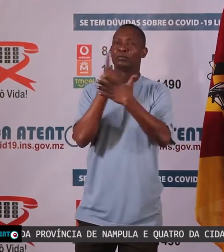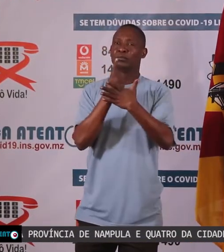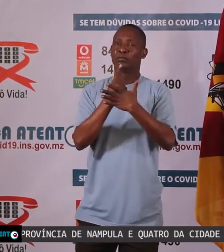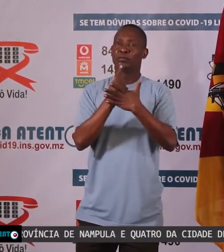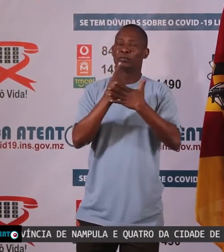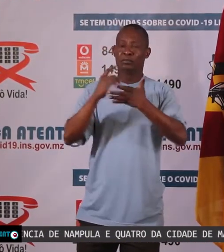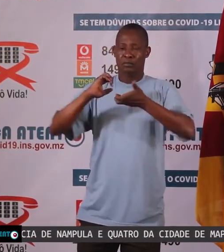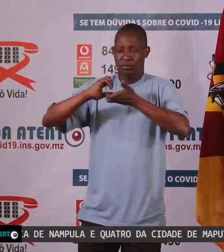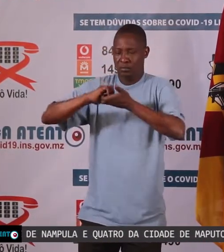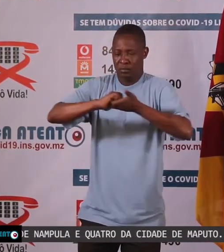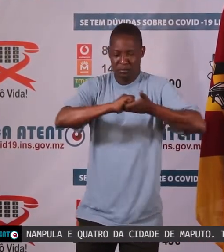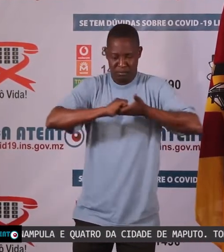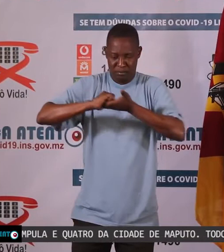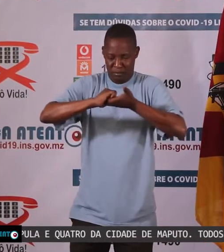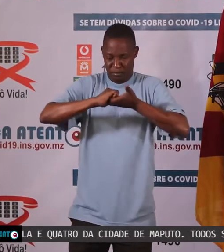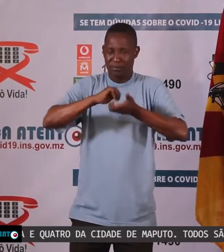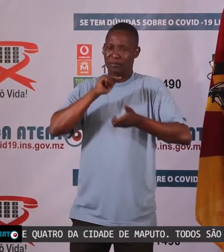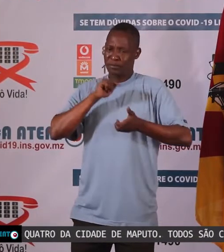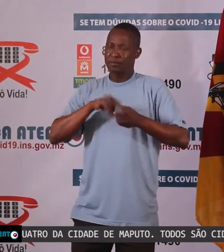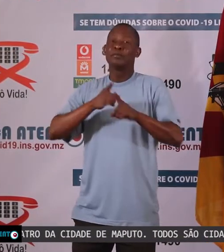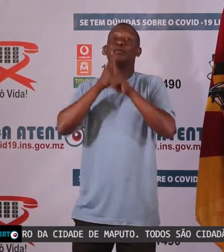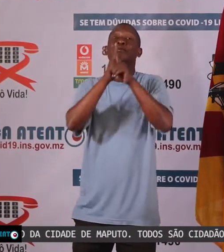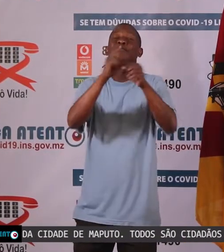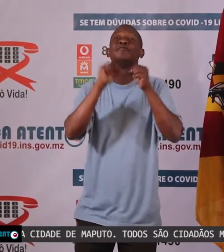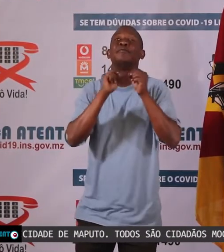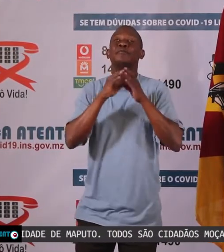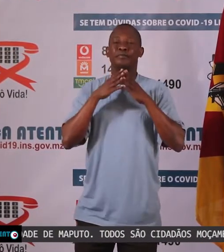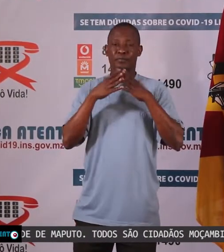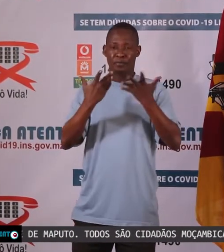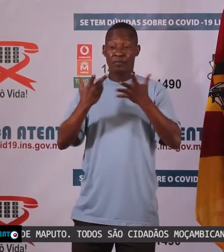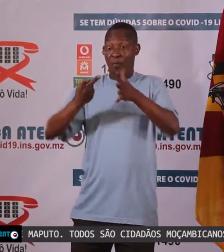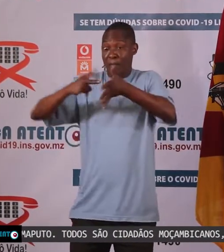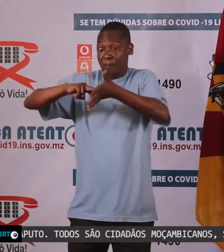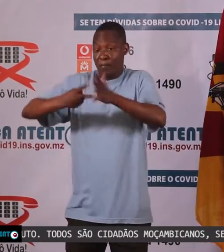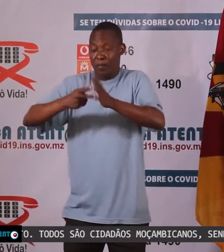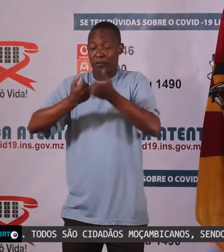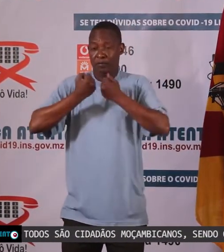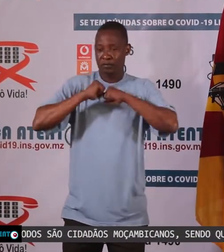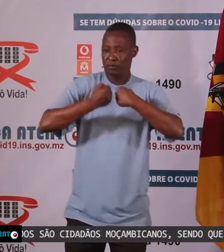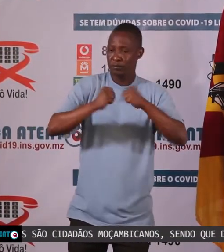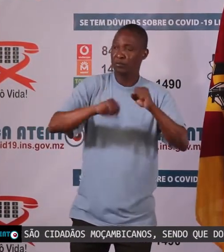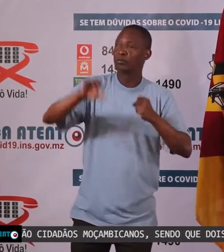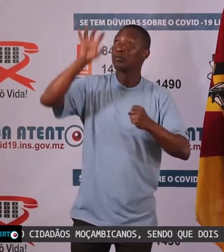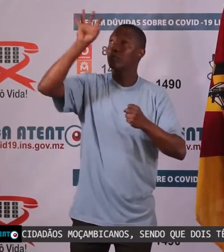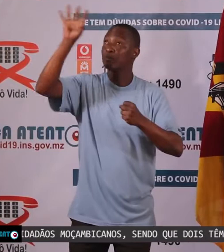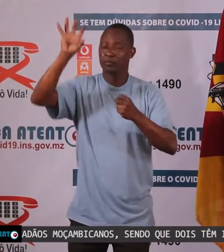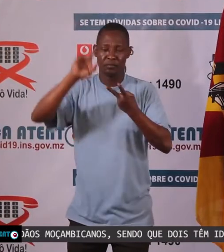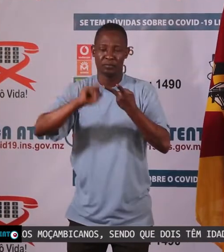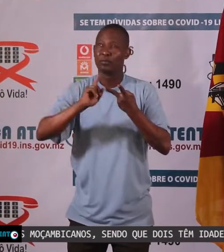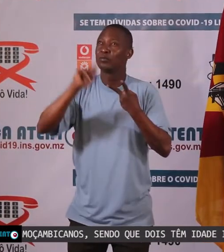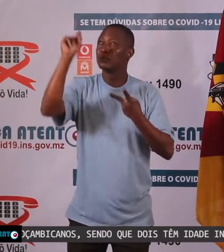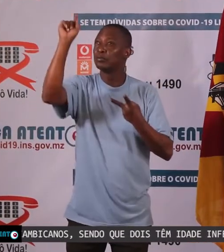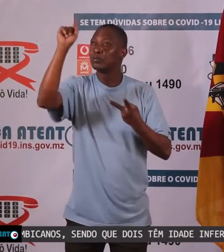desenvolvimento de planos de ação e resposta provincial, distrital, de localidade,